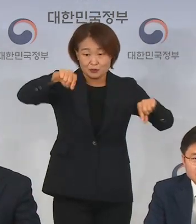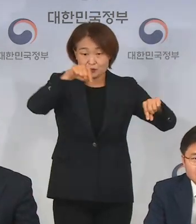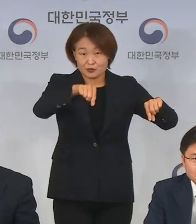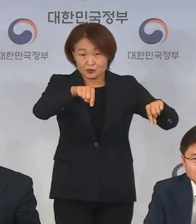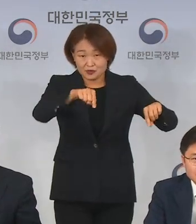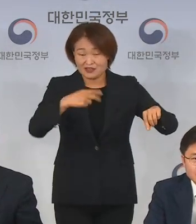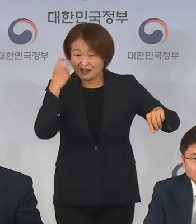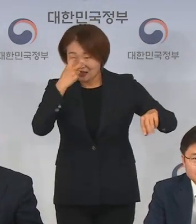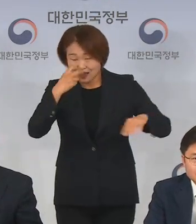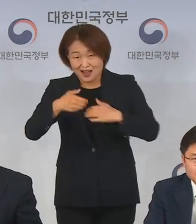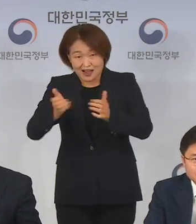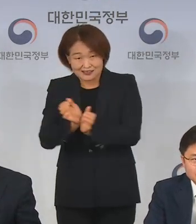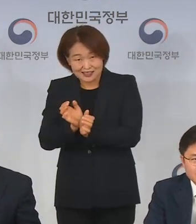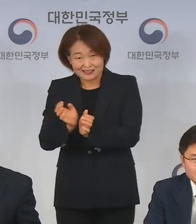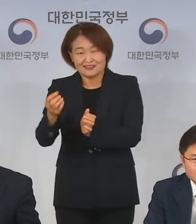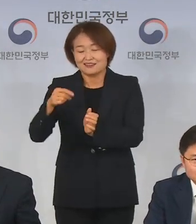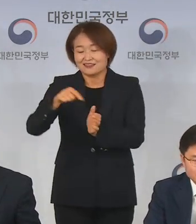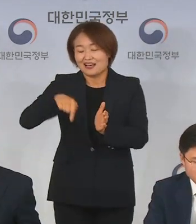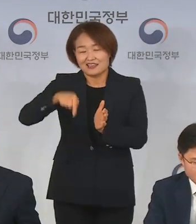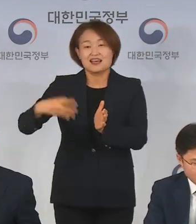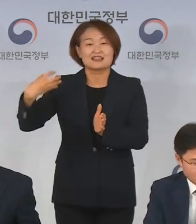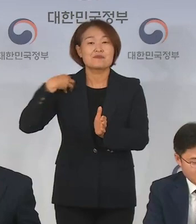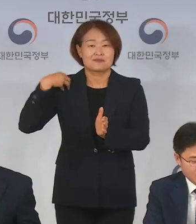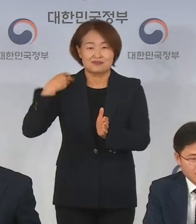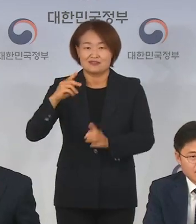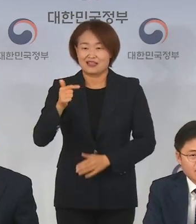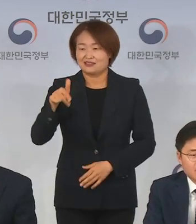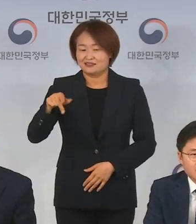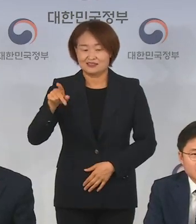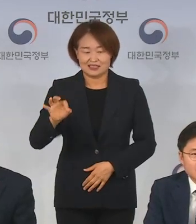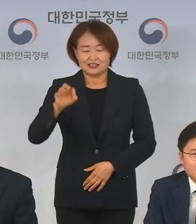맡은 원자력안전위원회 위원장 유국희입니다.